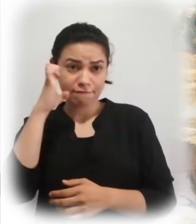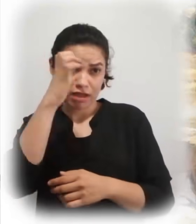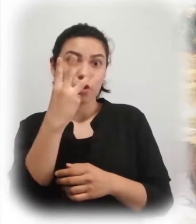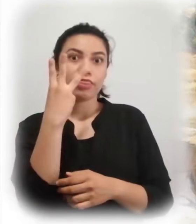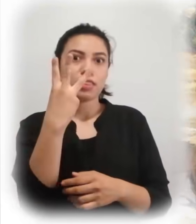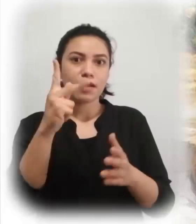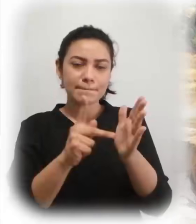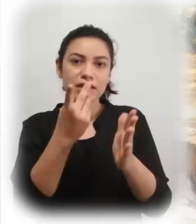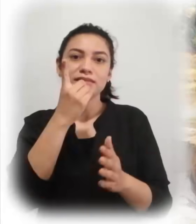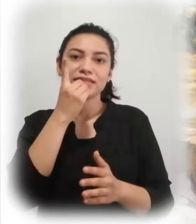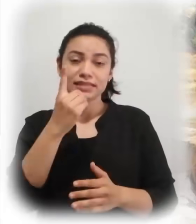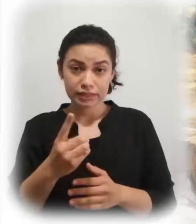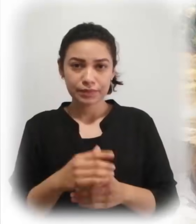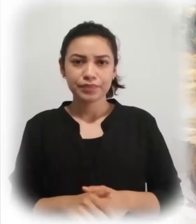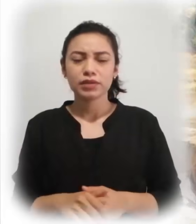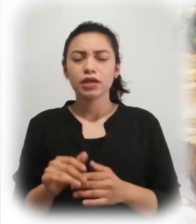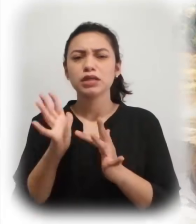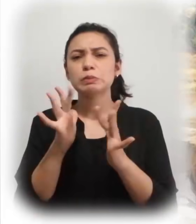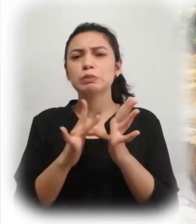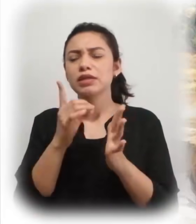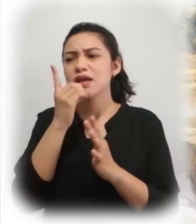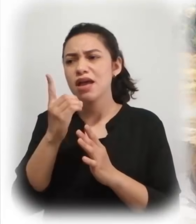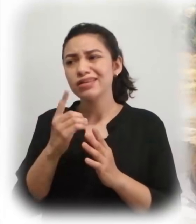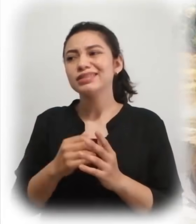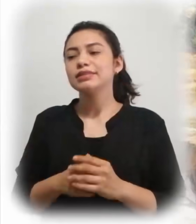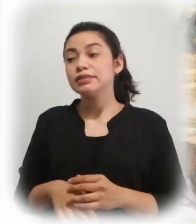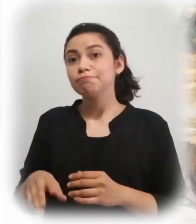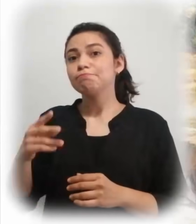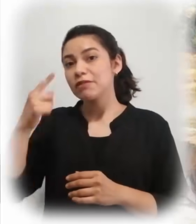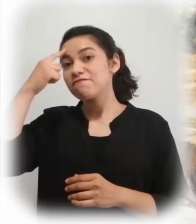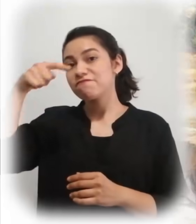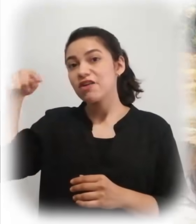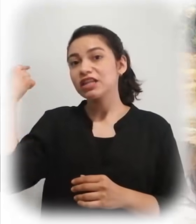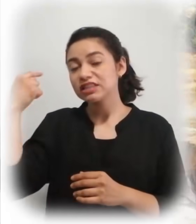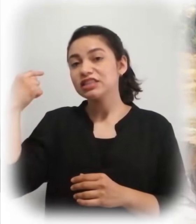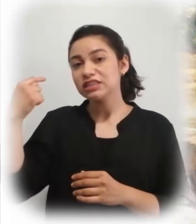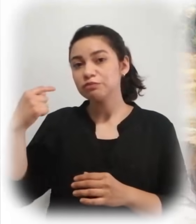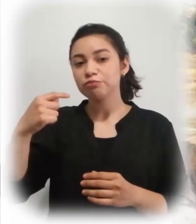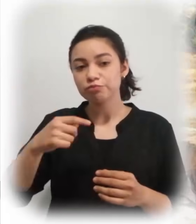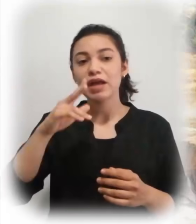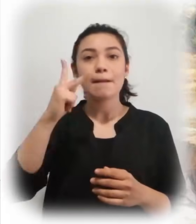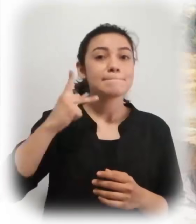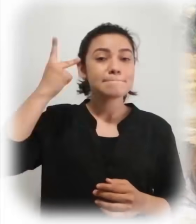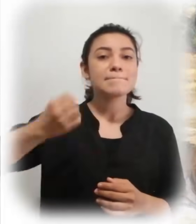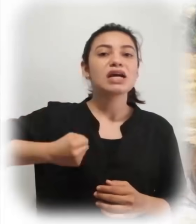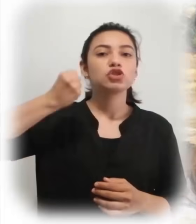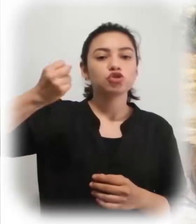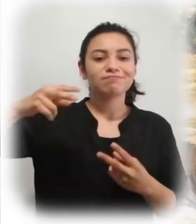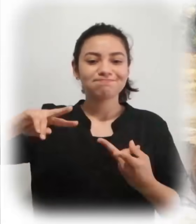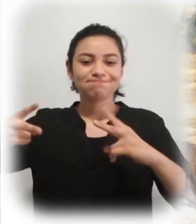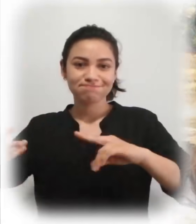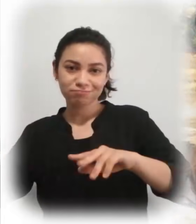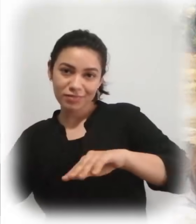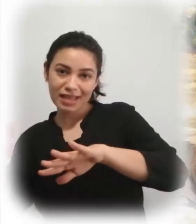decimos que muy fácil pasa de ser considerado pastor a ser presentado como